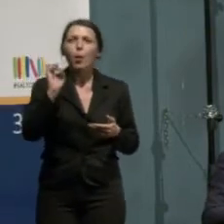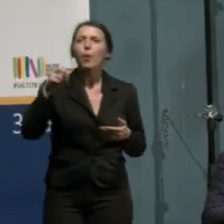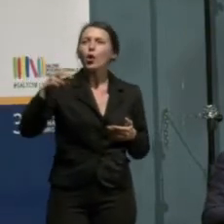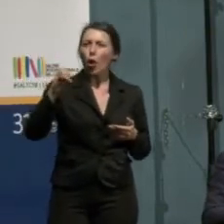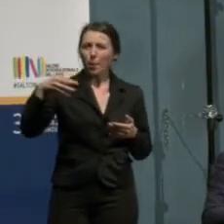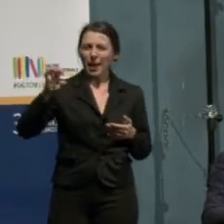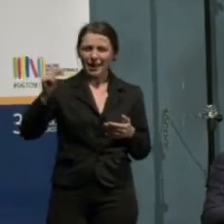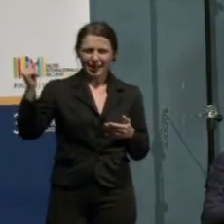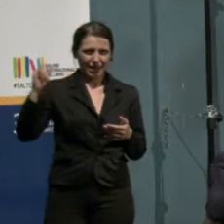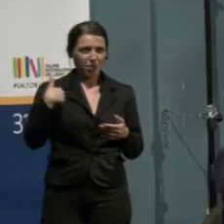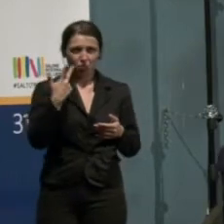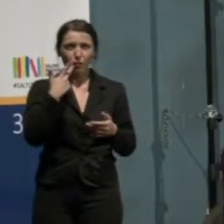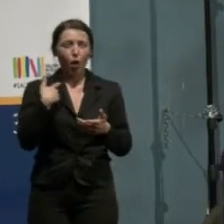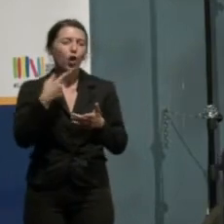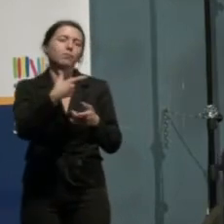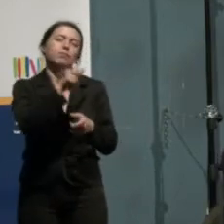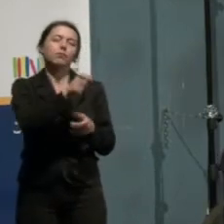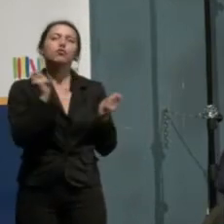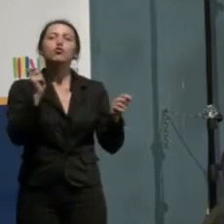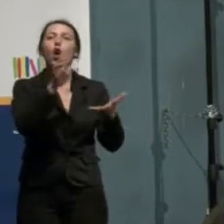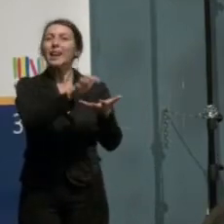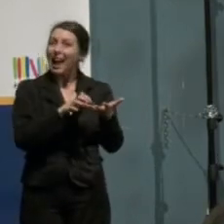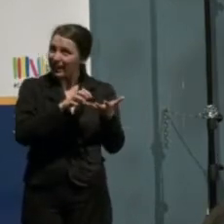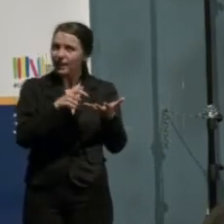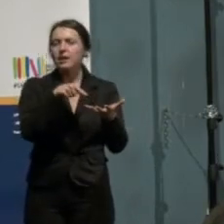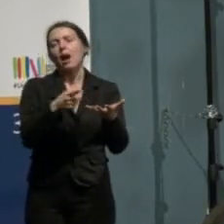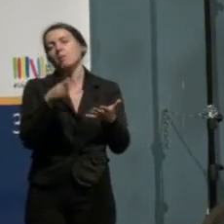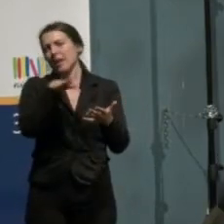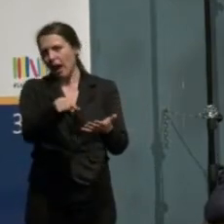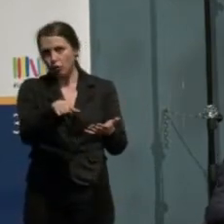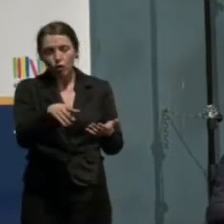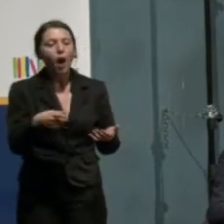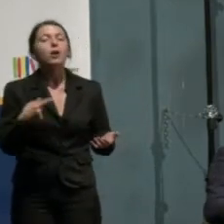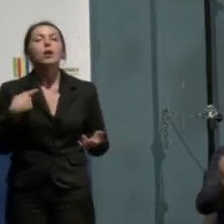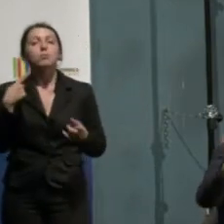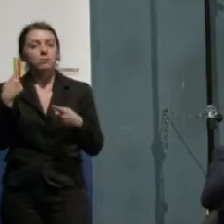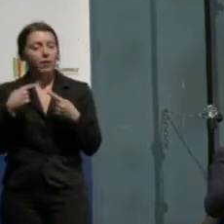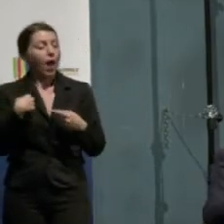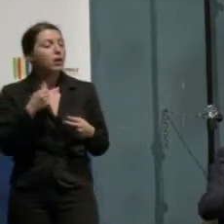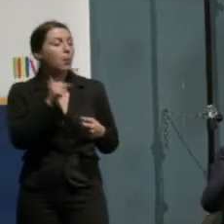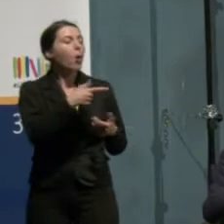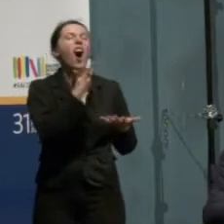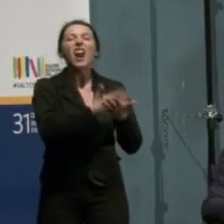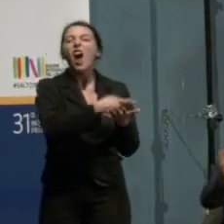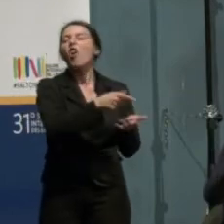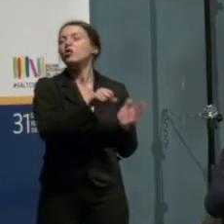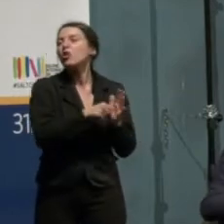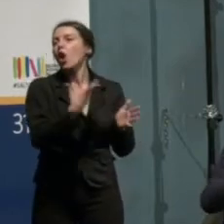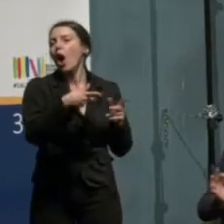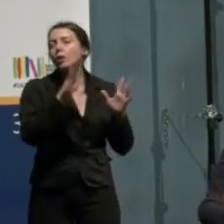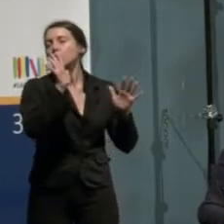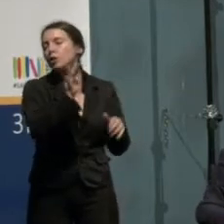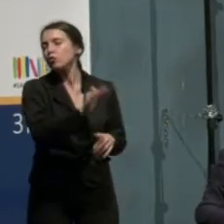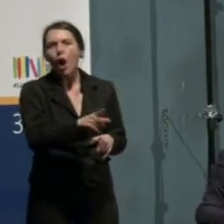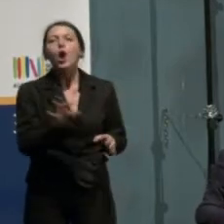e mostrato tutti i giorni tu puoi scegliere di andare a pachino e fare le inchieste che faceva paolo borrometi poi puoi scegliere di creare